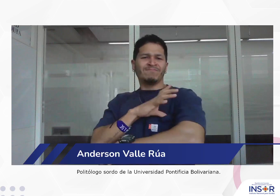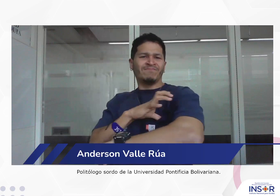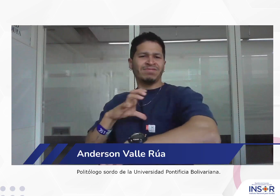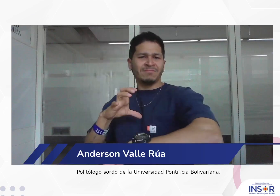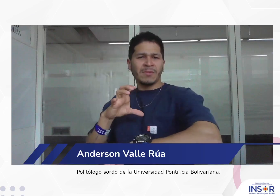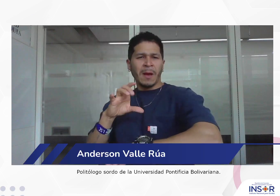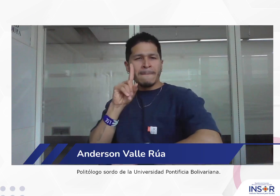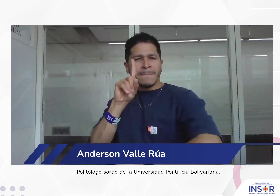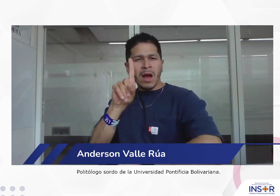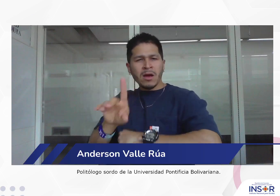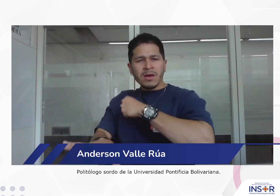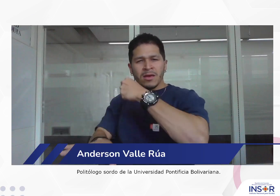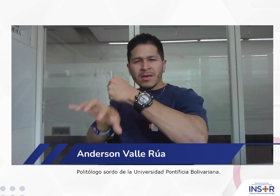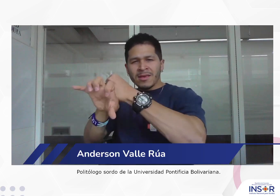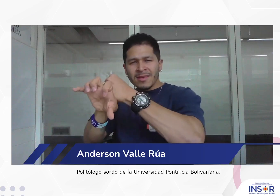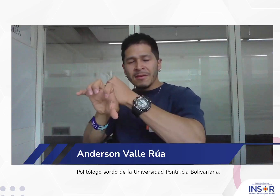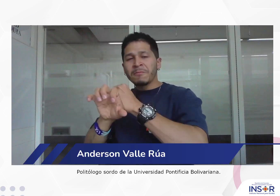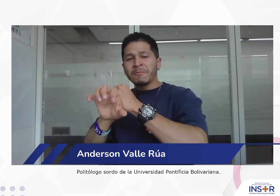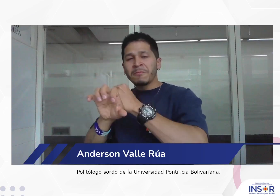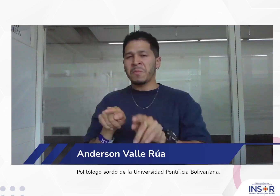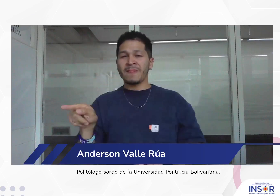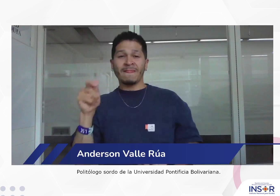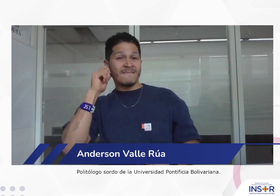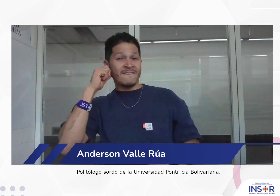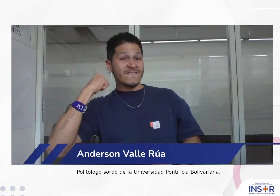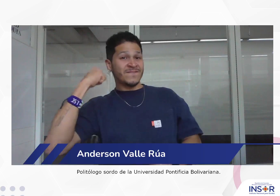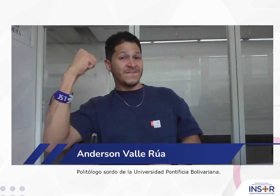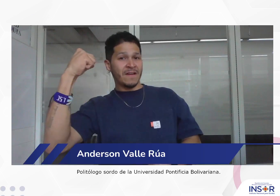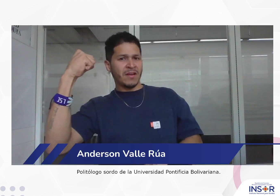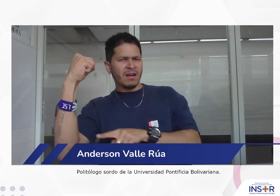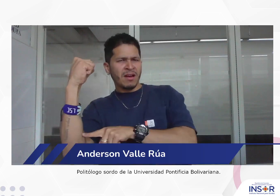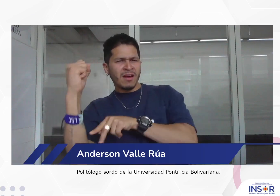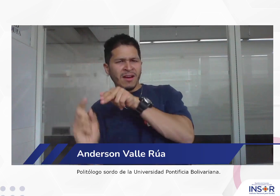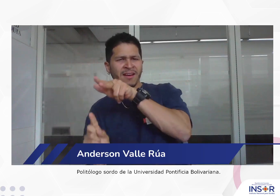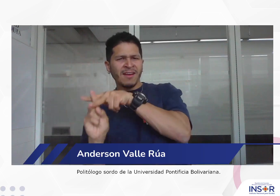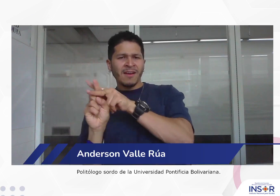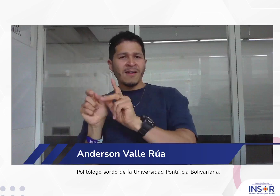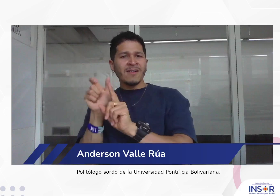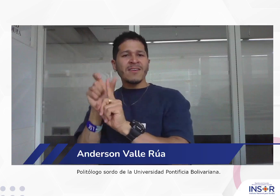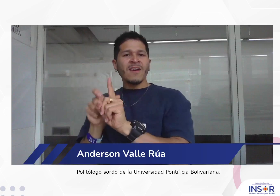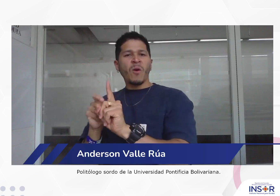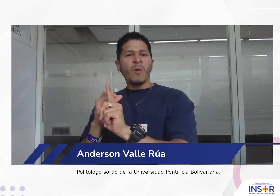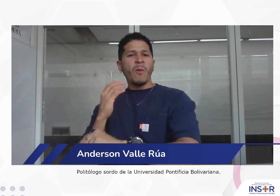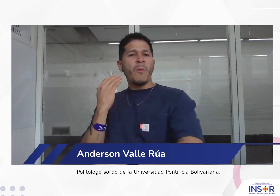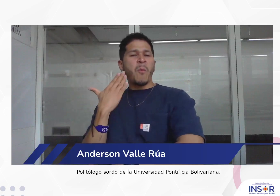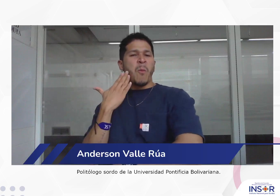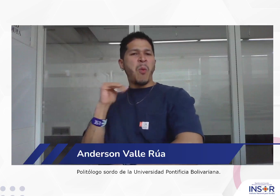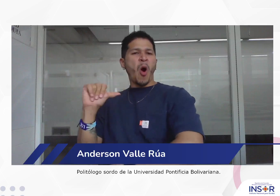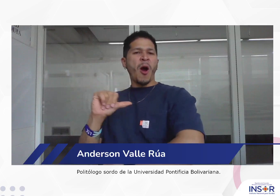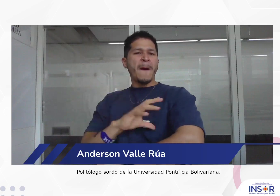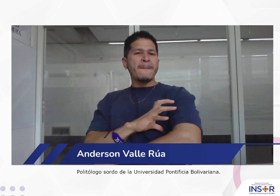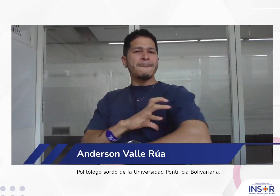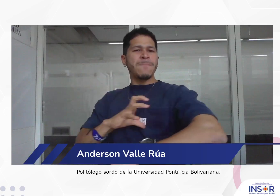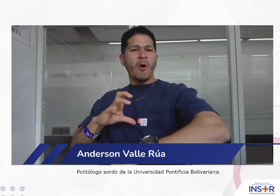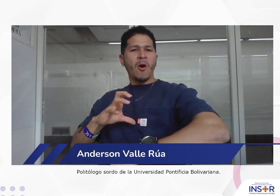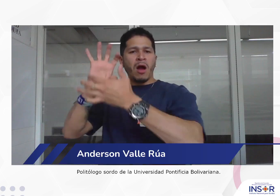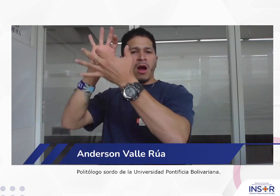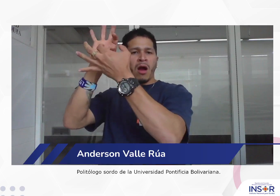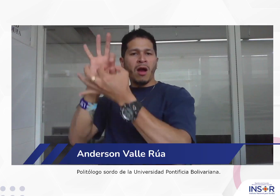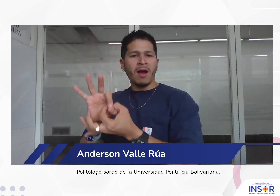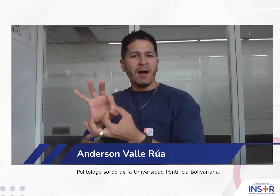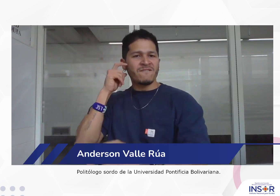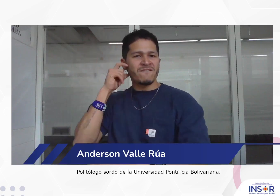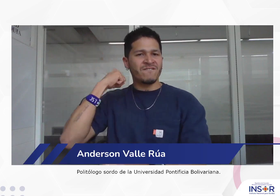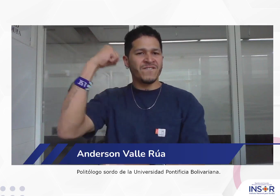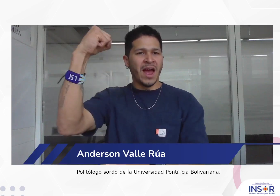Unidos particularmente se ha utilizado esta seña, es como pues una raíz también relacionada con el feminismo,